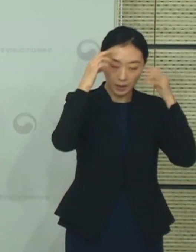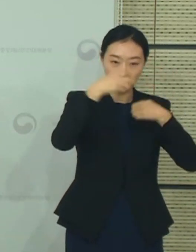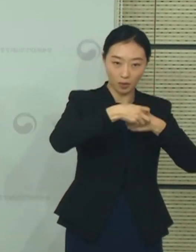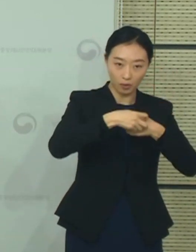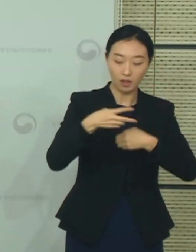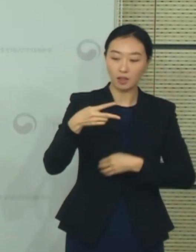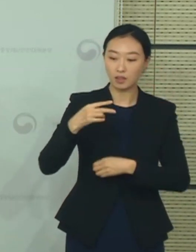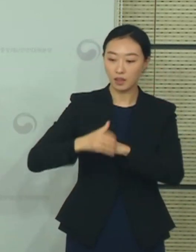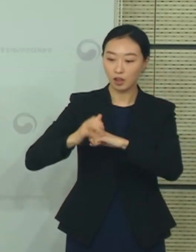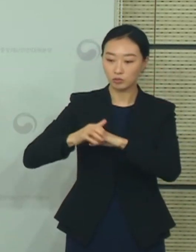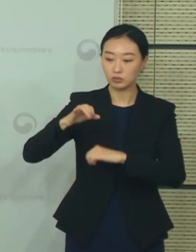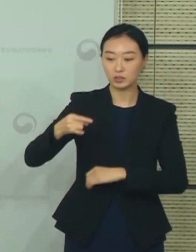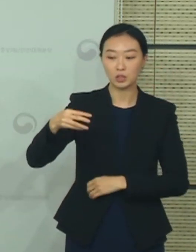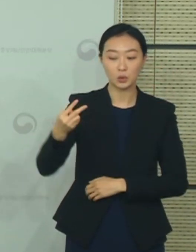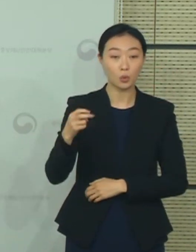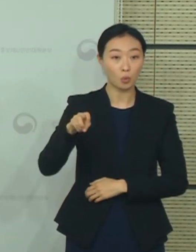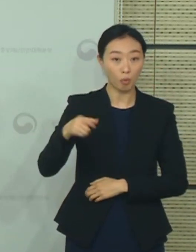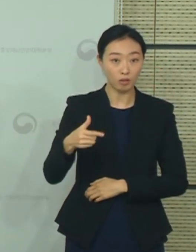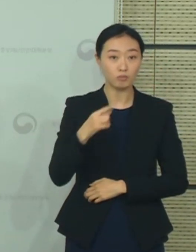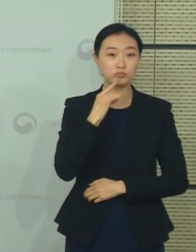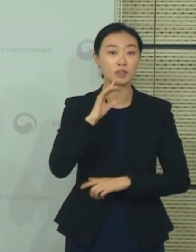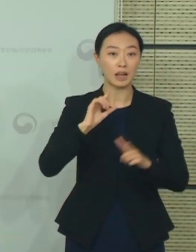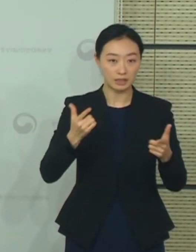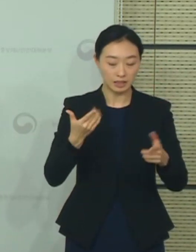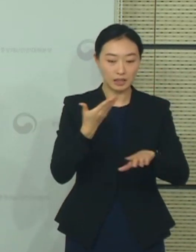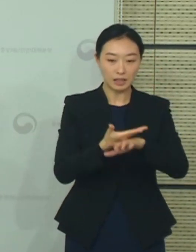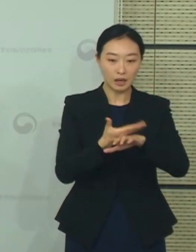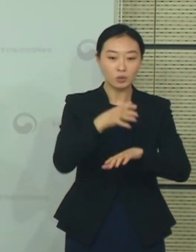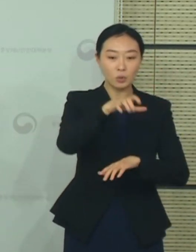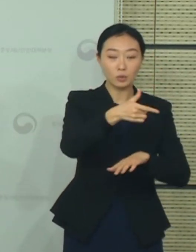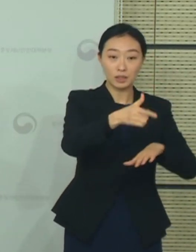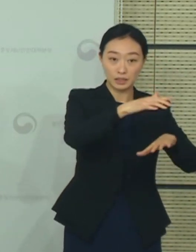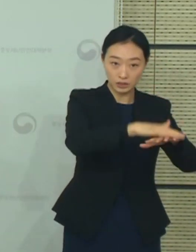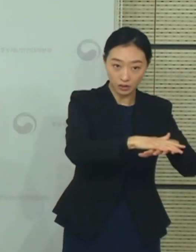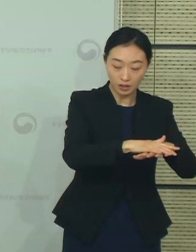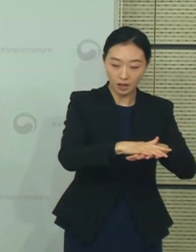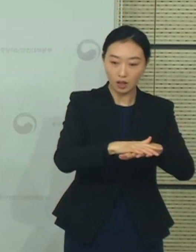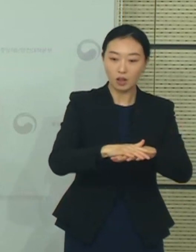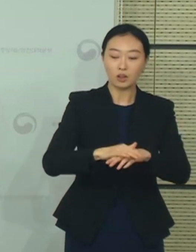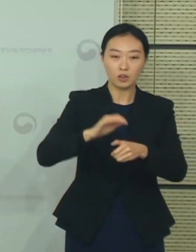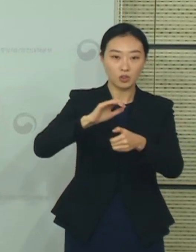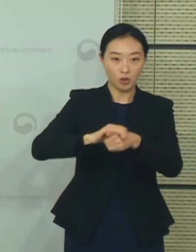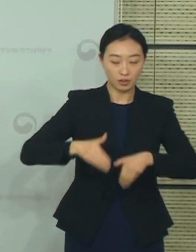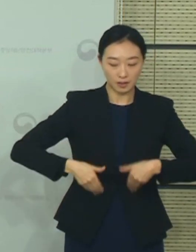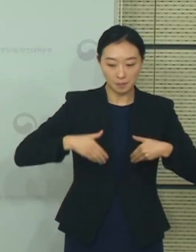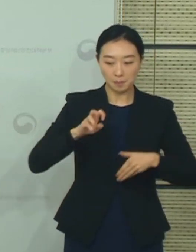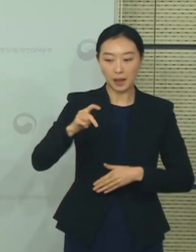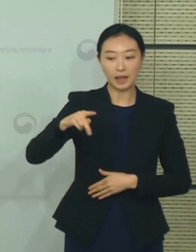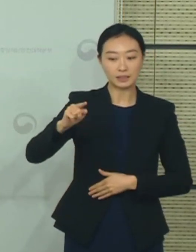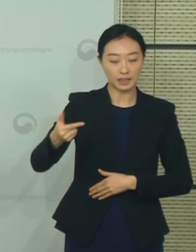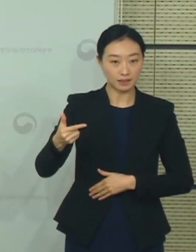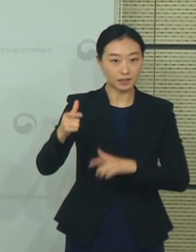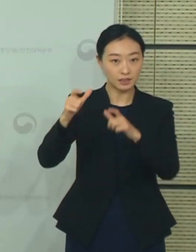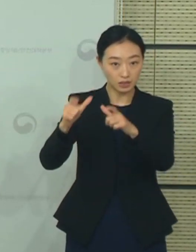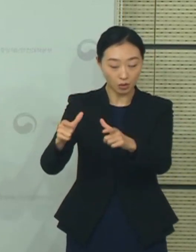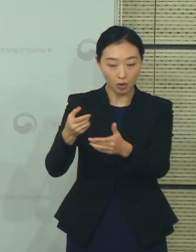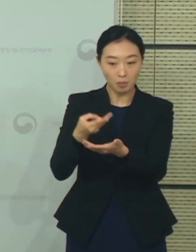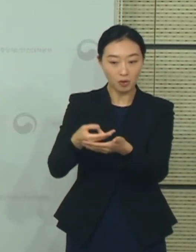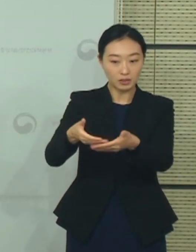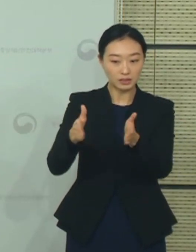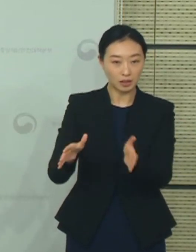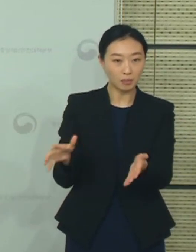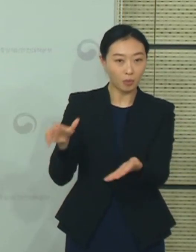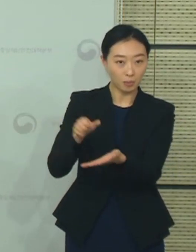대구 지역뿐만 아니라 대전 충청권과 경남 마산 지역의 병상을 포함하여 총 1,600여